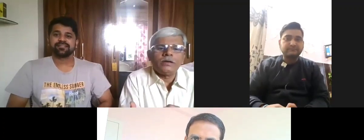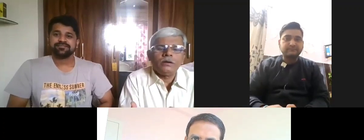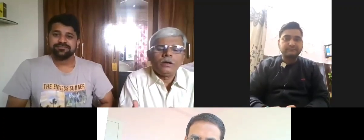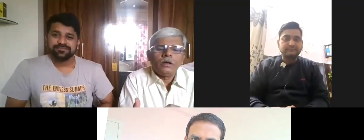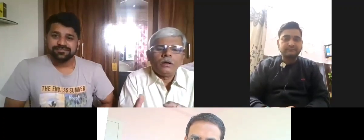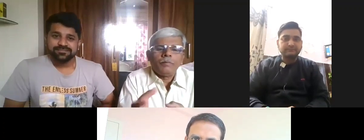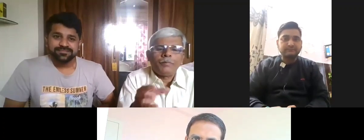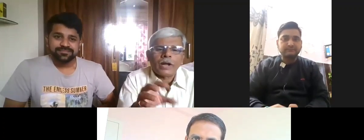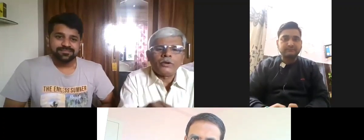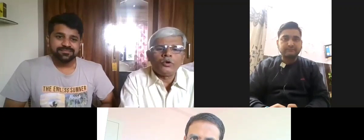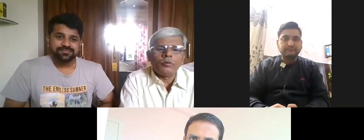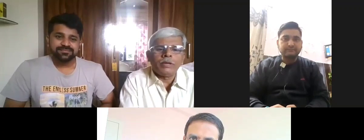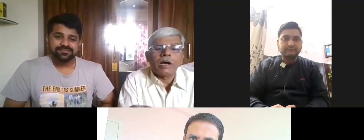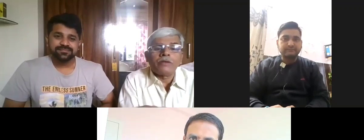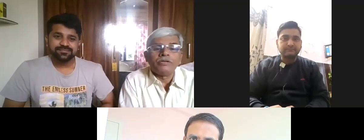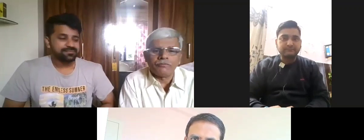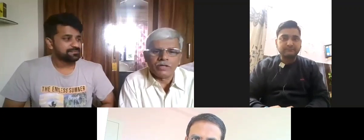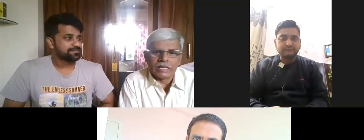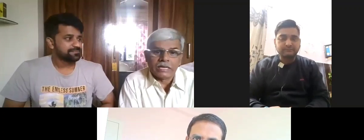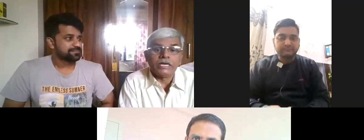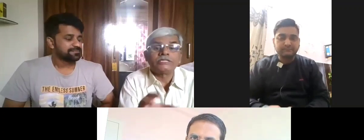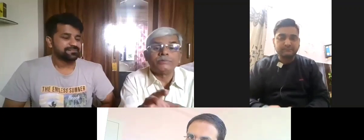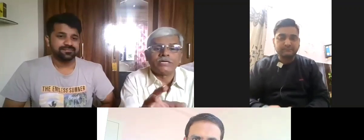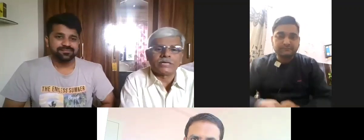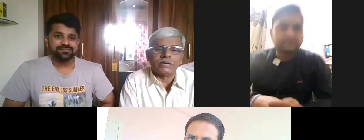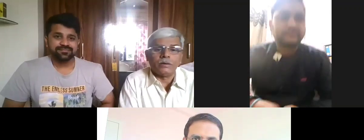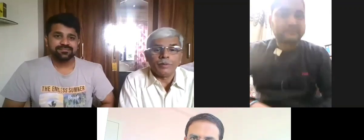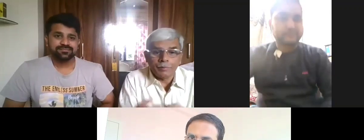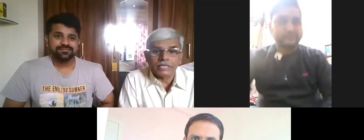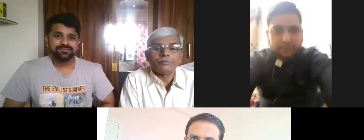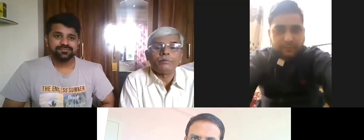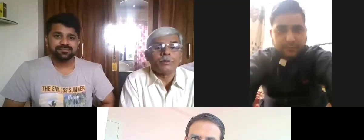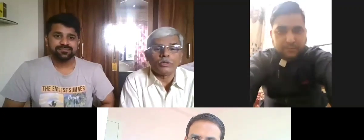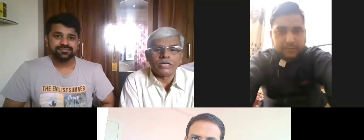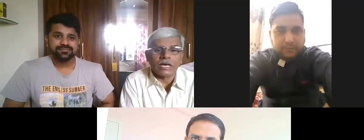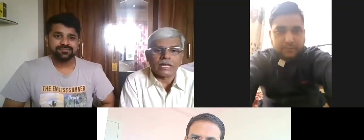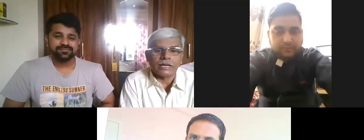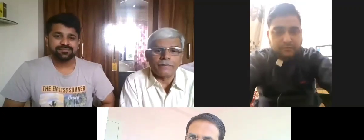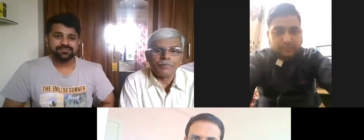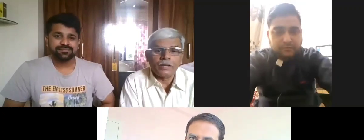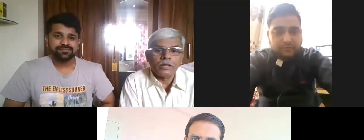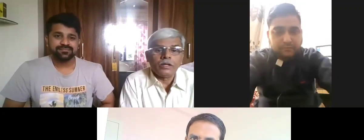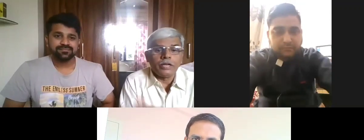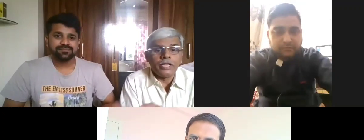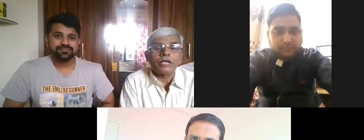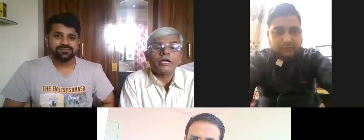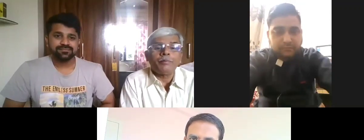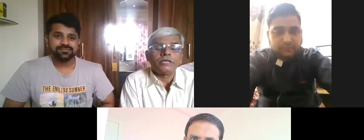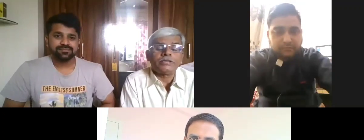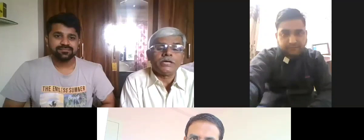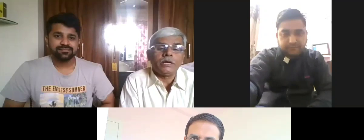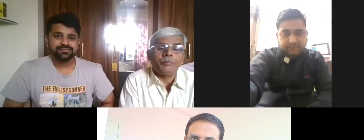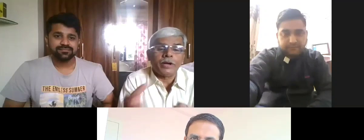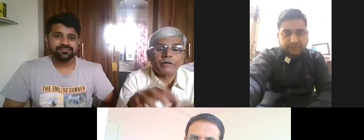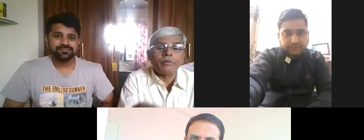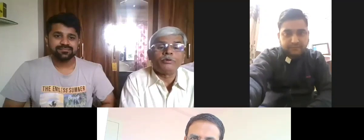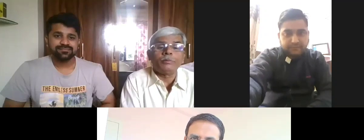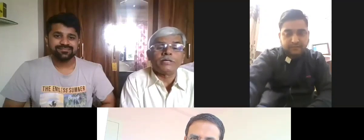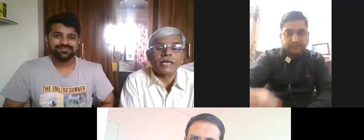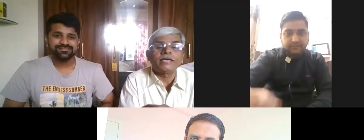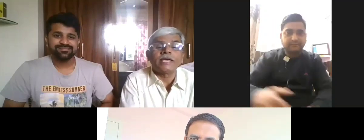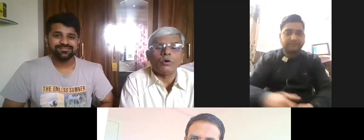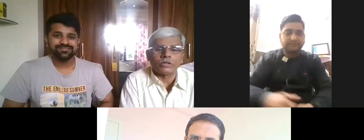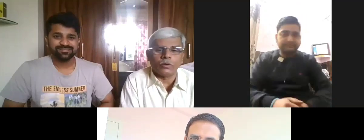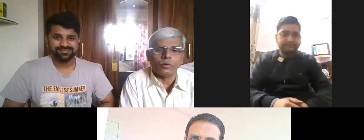जैसे प्राणियों में मानवीय संवेदना एक सब्जेक्ट है, अभी मेरे समझ में तो नहीं आ रहा था, लेकिन बच्चे ने पेंटिंग में